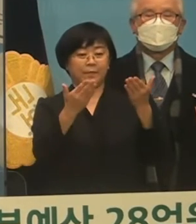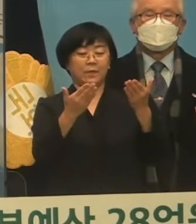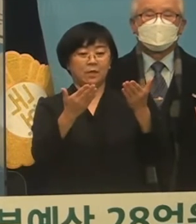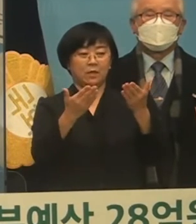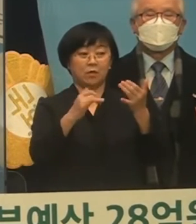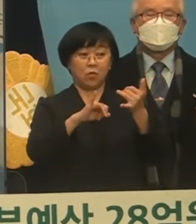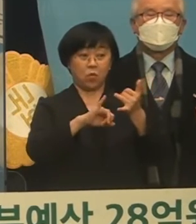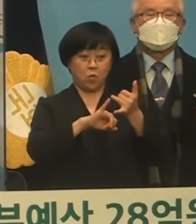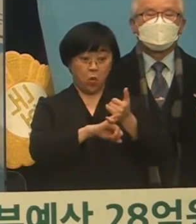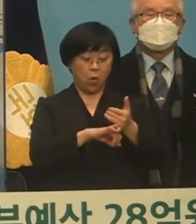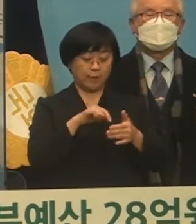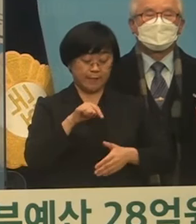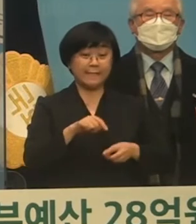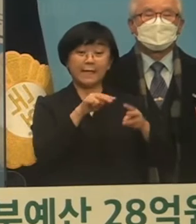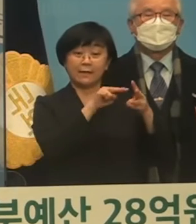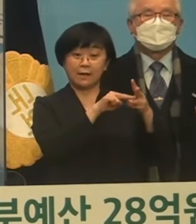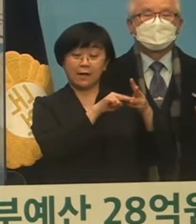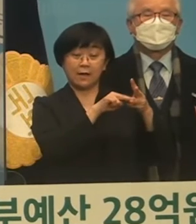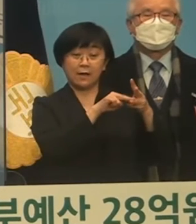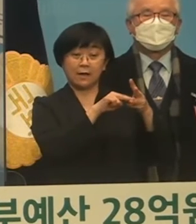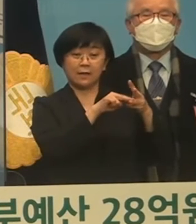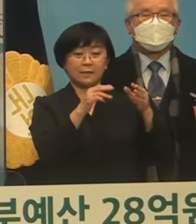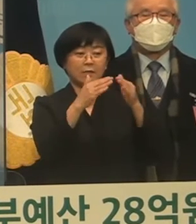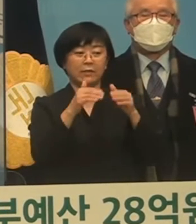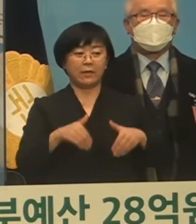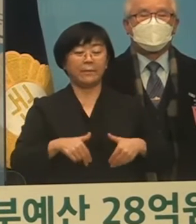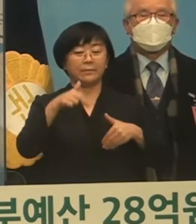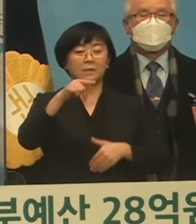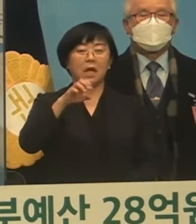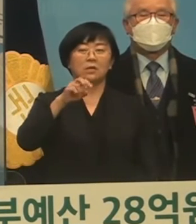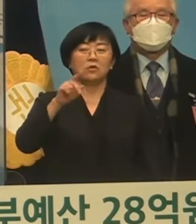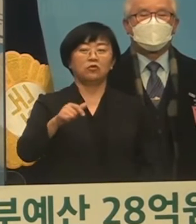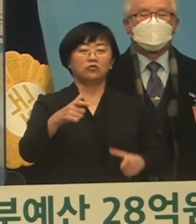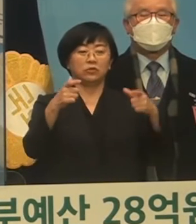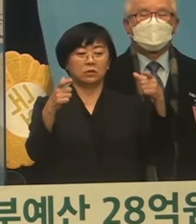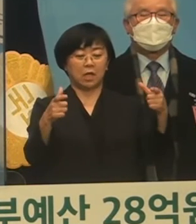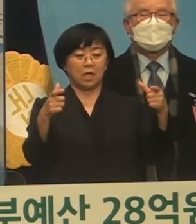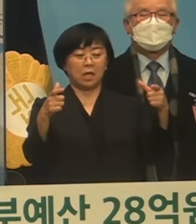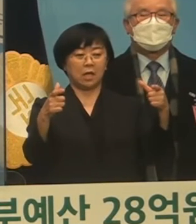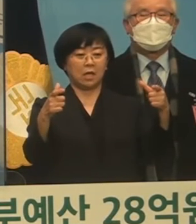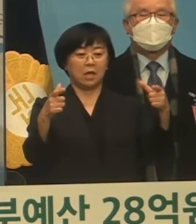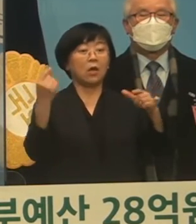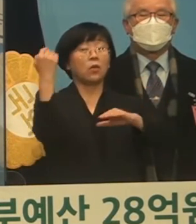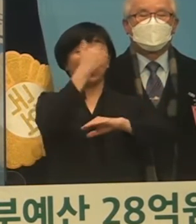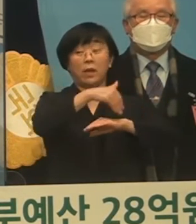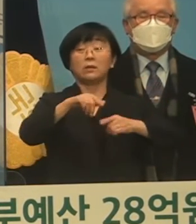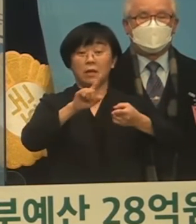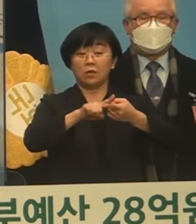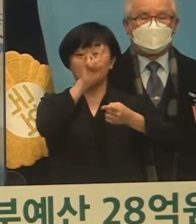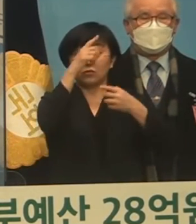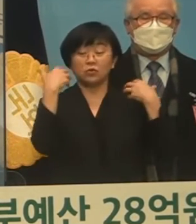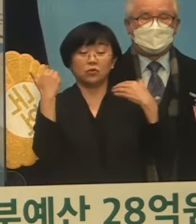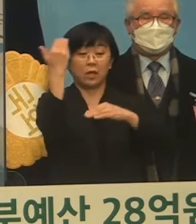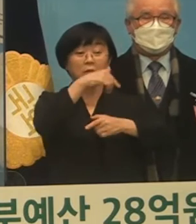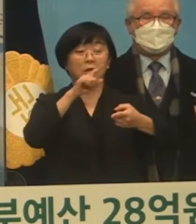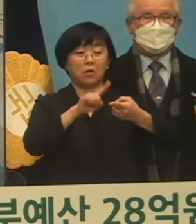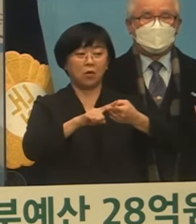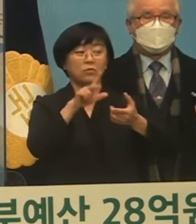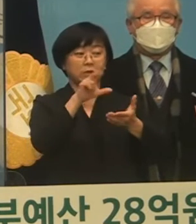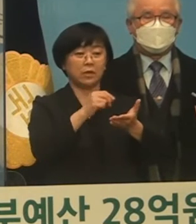아무쪼록 국립심리혈관센터가 전남 장성군의 정부 계획대로 차질 없이